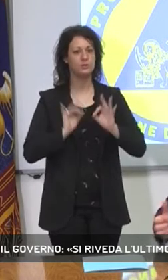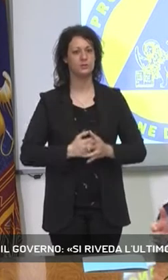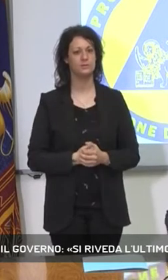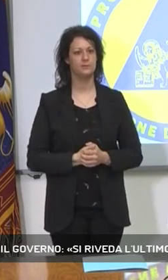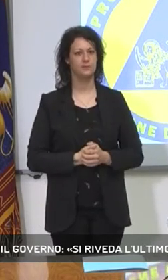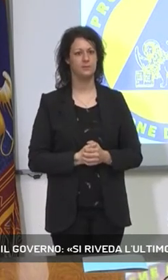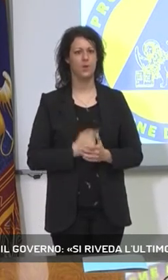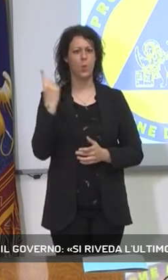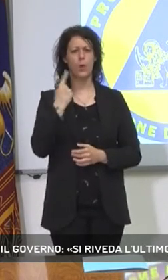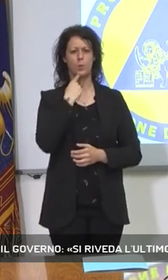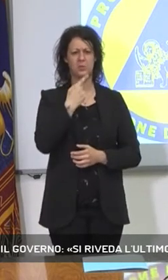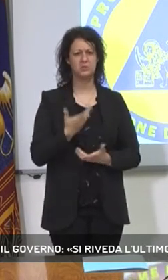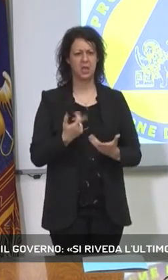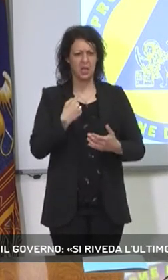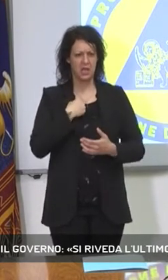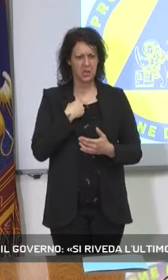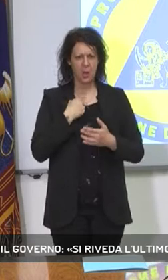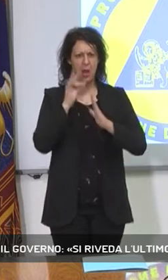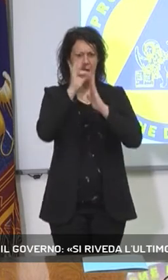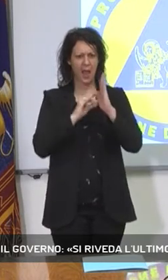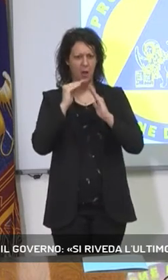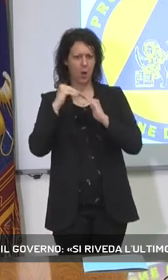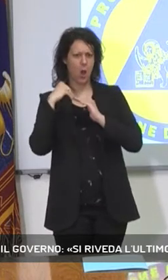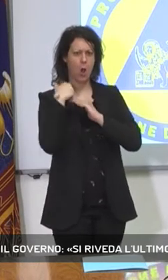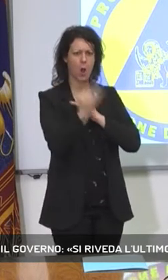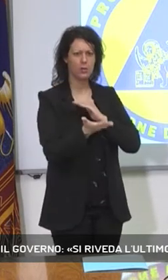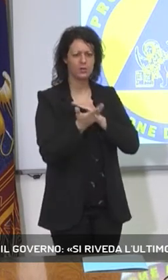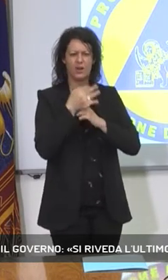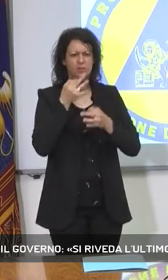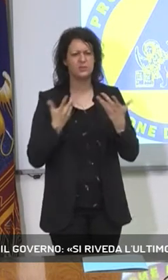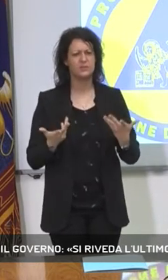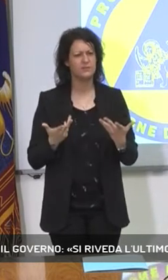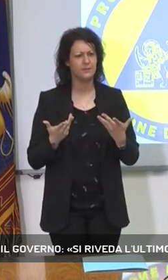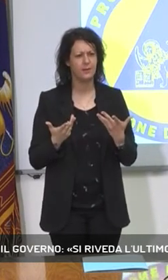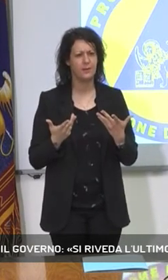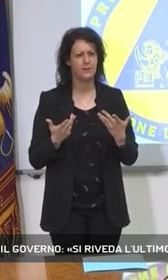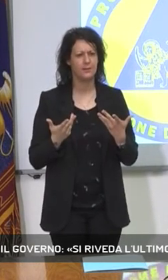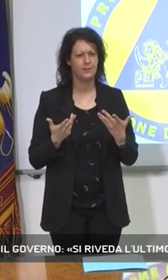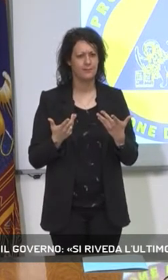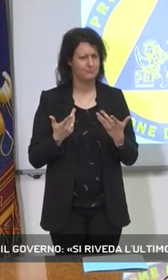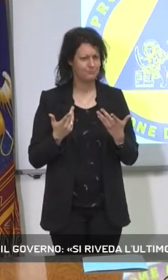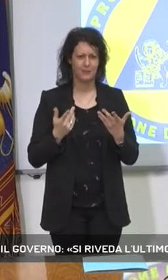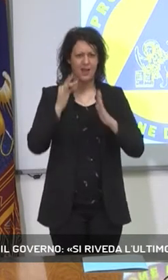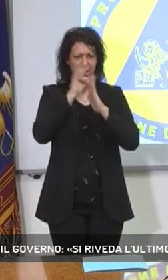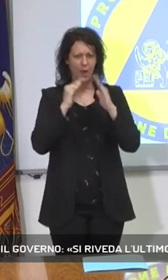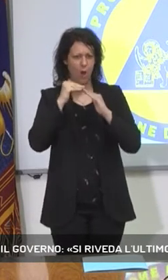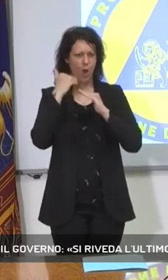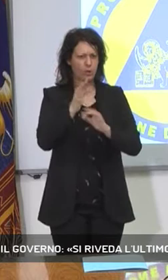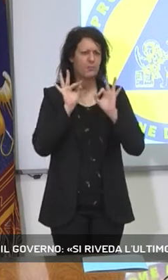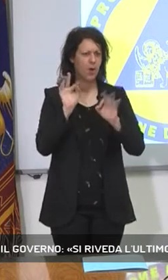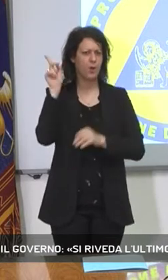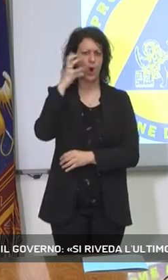sconfina ma cosa vuol dire sconfino ma cosa vuol dire chi qua sconfinato il governo che ha sollevato le